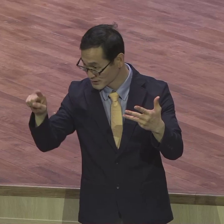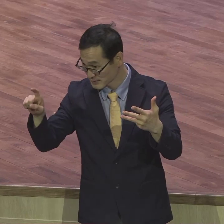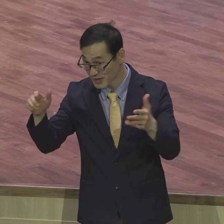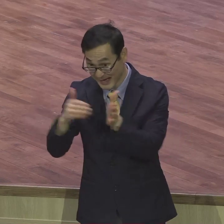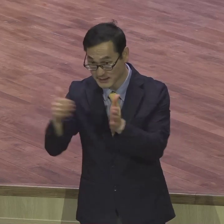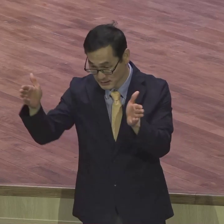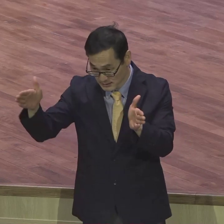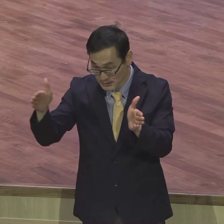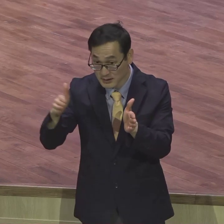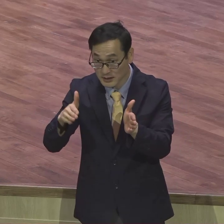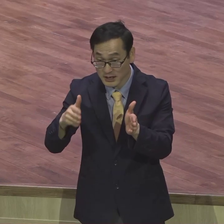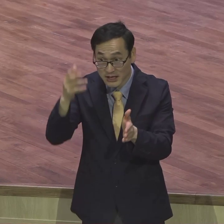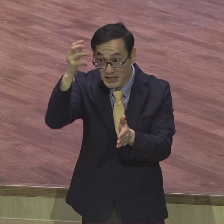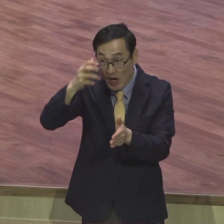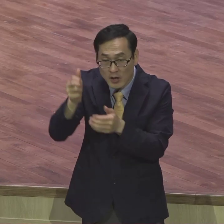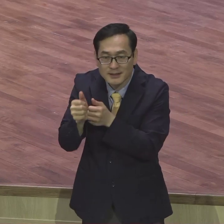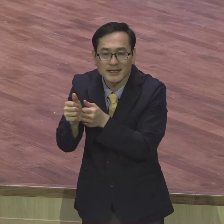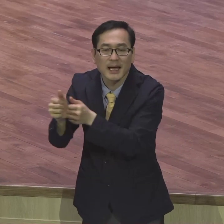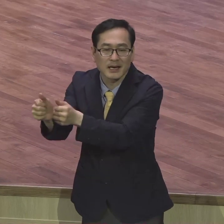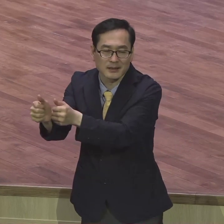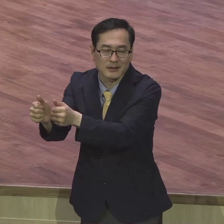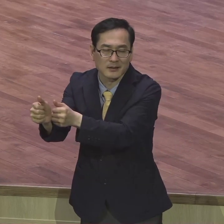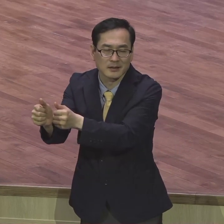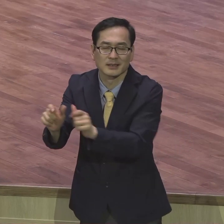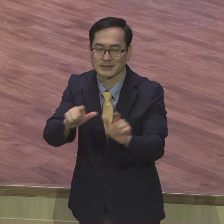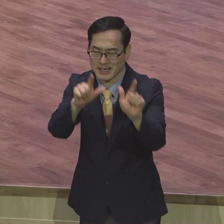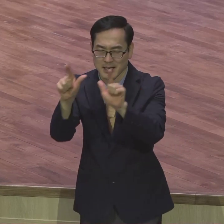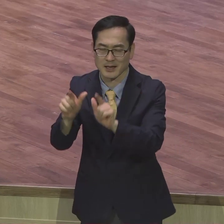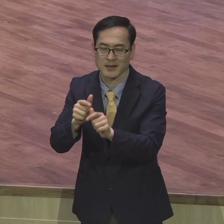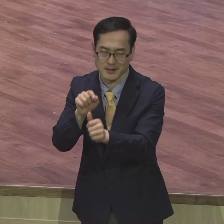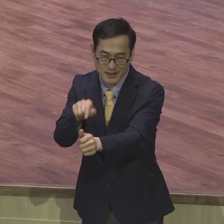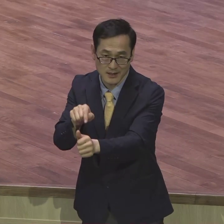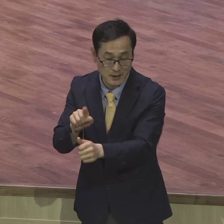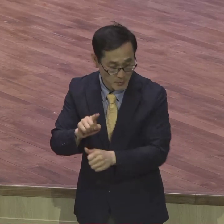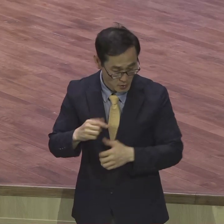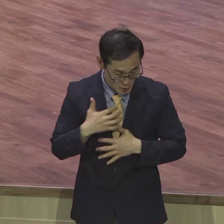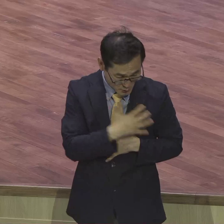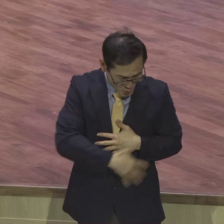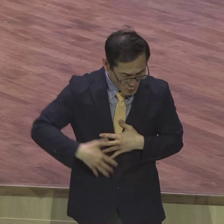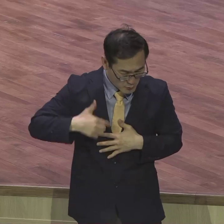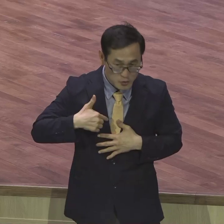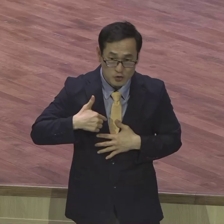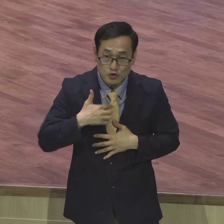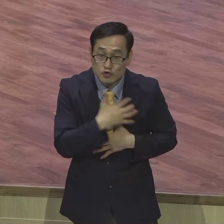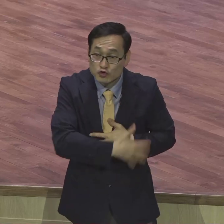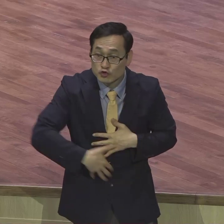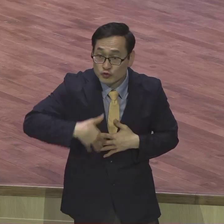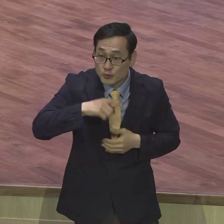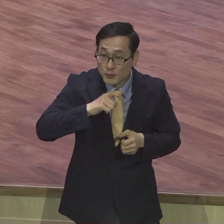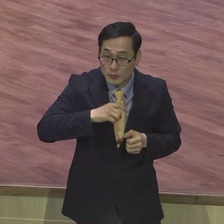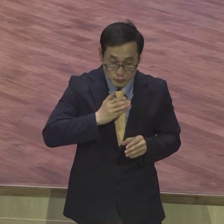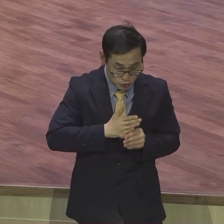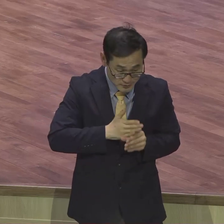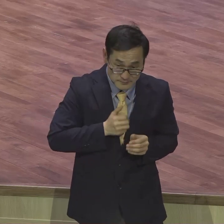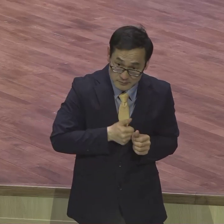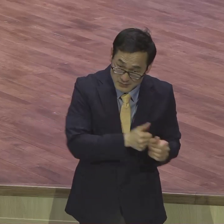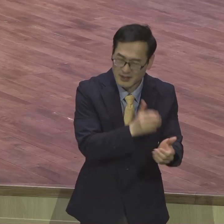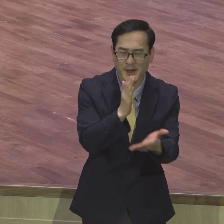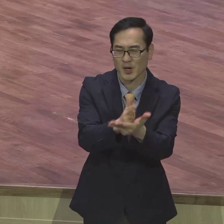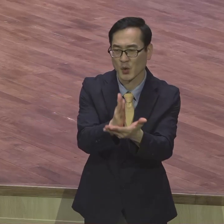따르는 삶을 살아라. 영을 따르는 육을 따르는 삶이 아니고 영을 따르는 삶을 살아라. 쉽게 설명하면